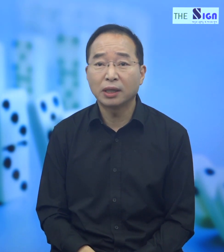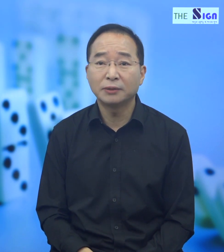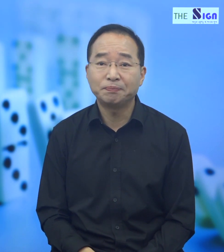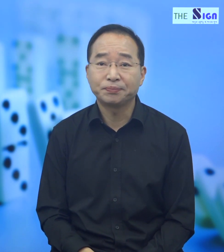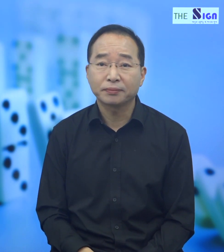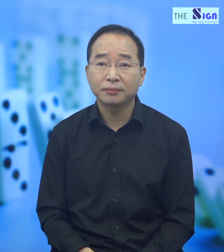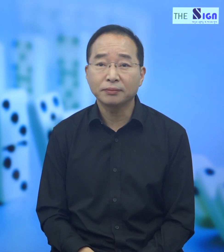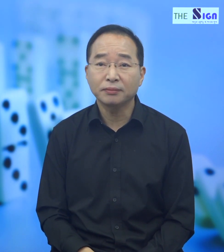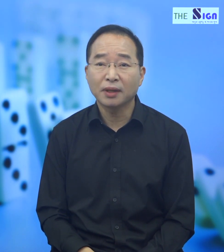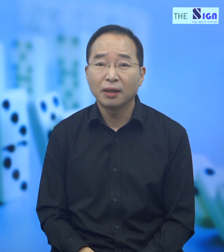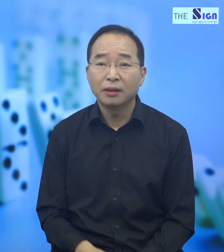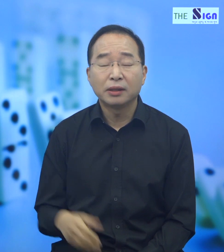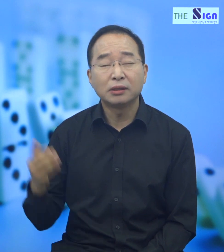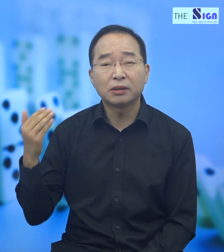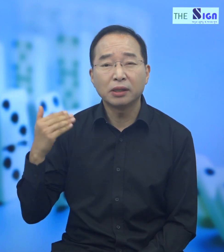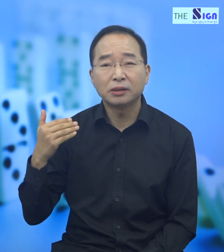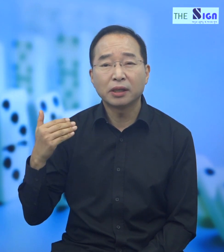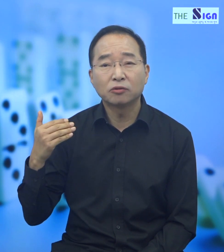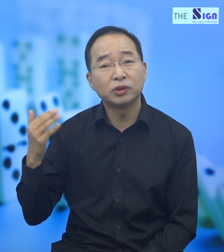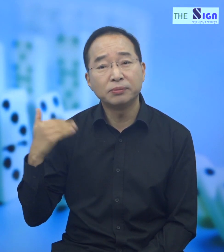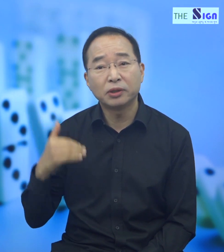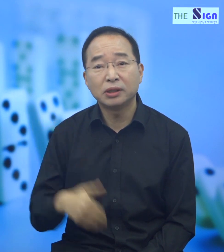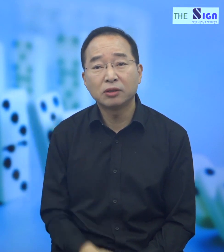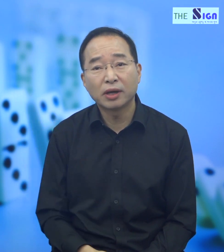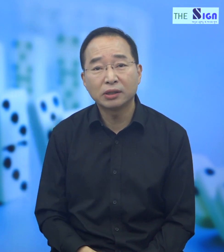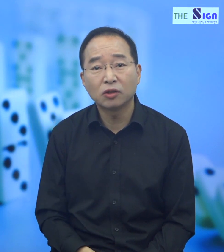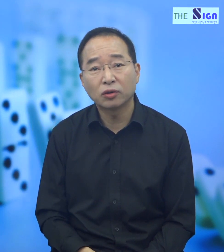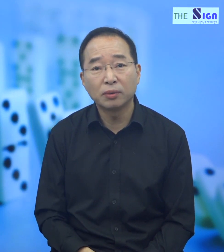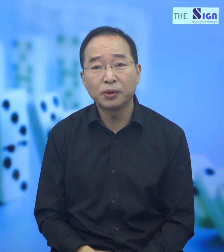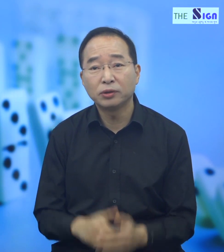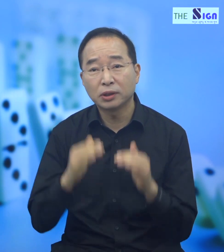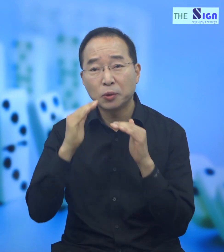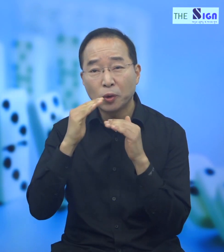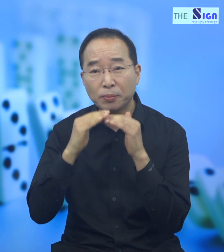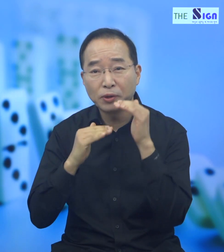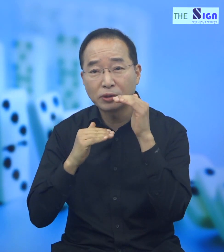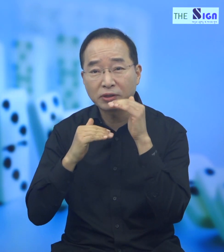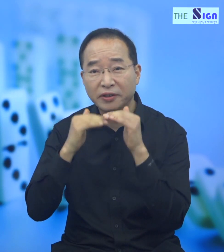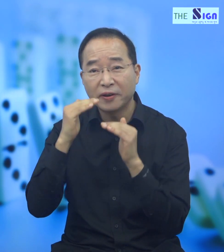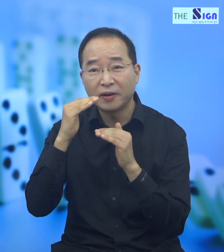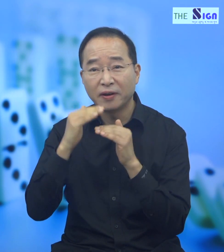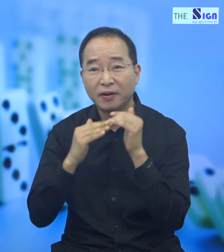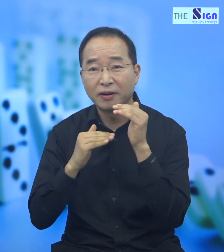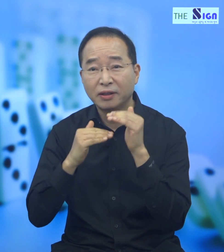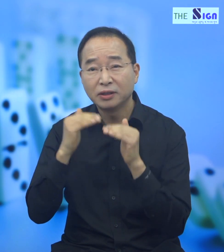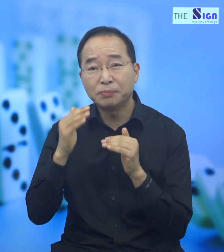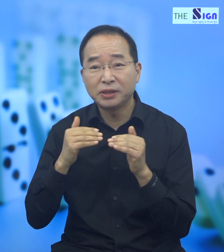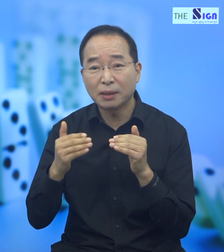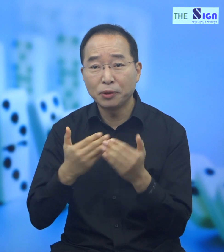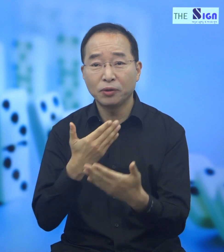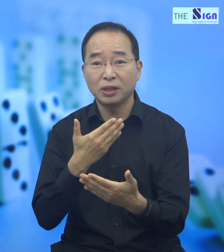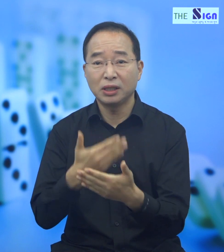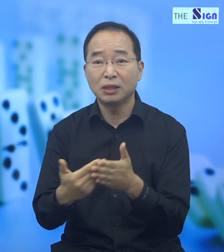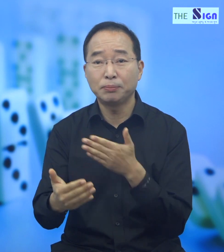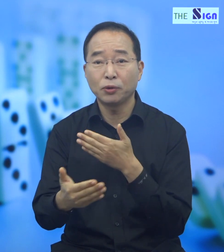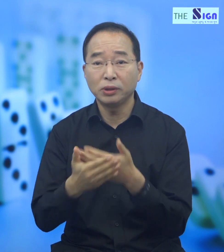연애하다는 예전에 이제 한 90년대 이전까지는 어떤 표현이 썼냐면 이런 표현을 썼어요. 이제 비슷한 표현이 이 표현이